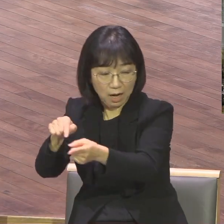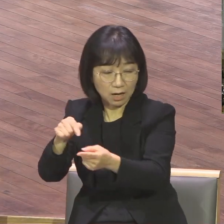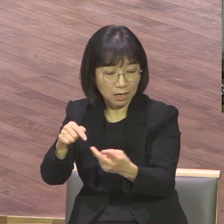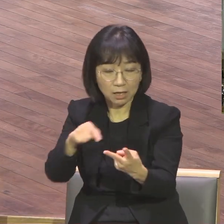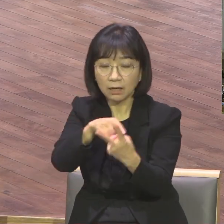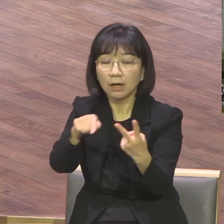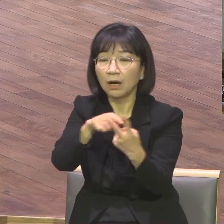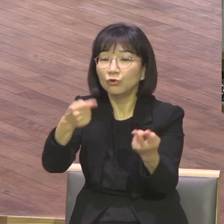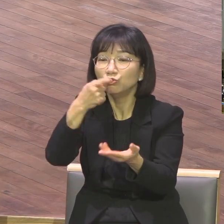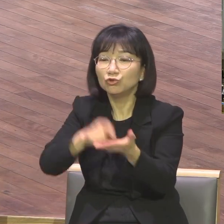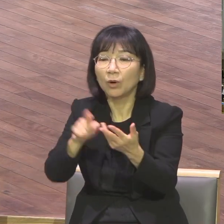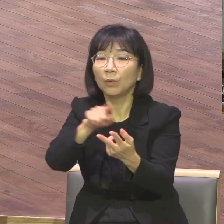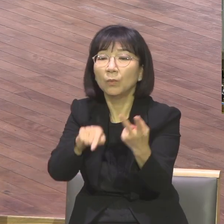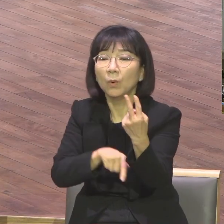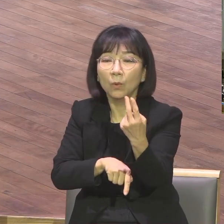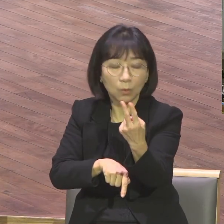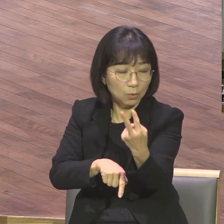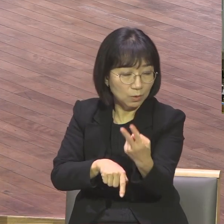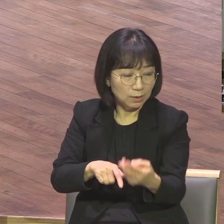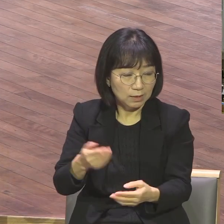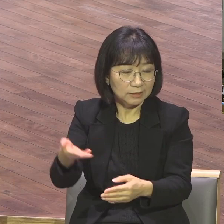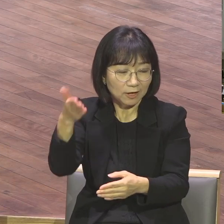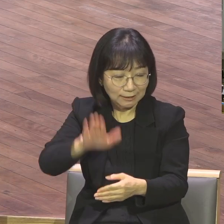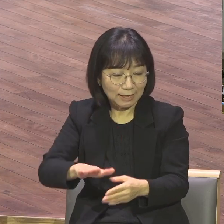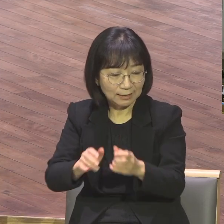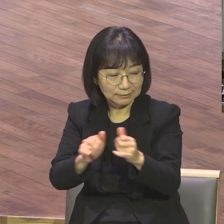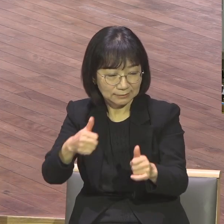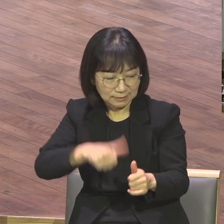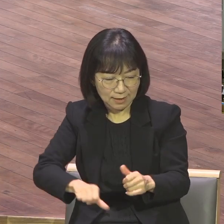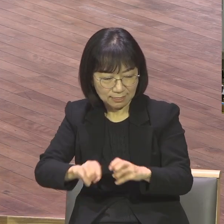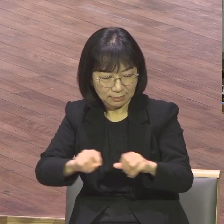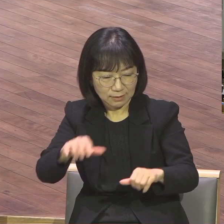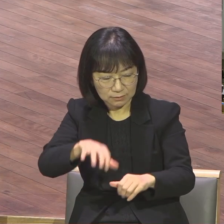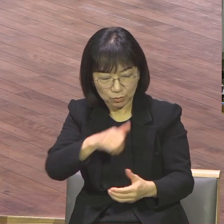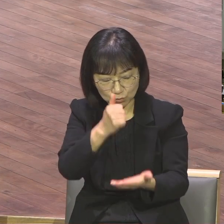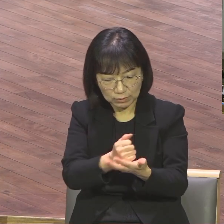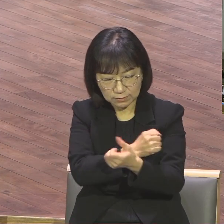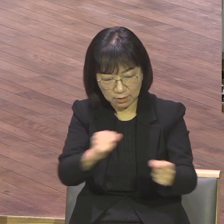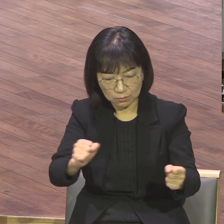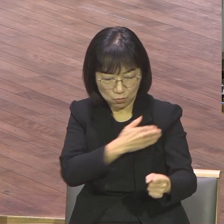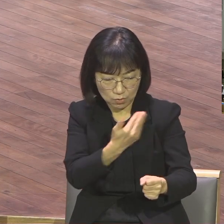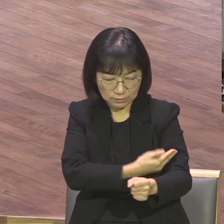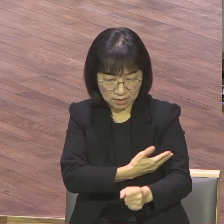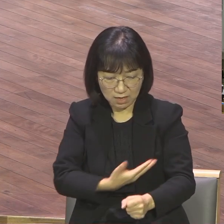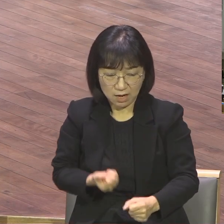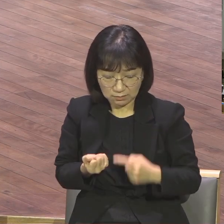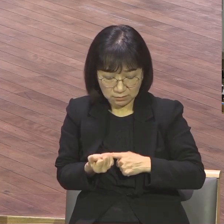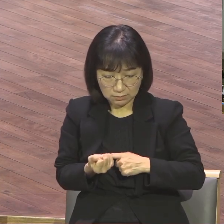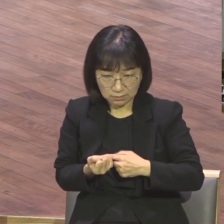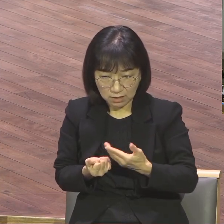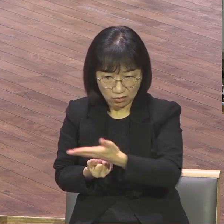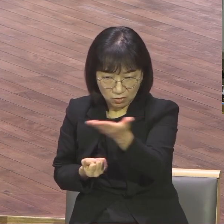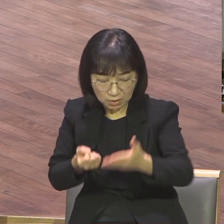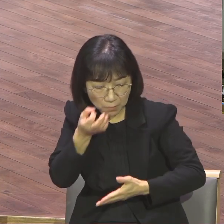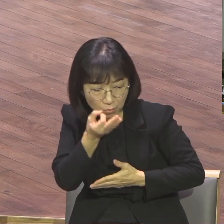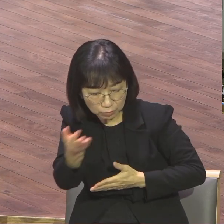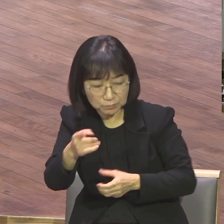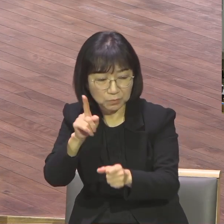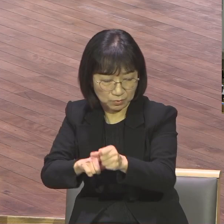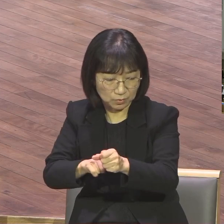중에서 어느 것이 쉽겠느냐 그러나 인자가 땅에서 죄를 사하는 권세가 있는 줄을 너희로 알게 하려 하노라